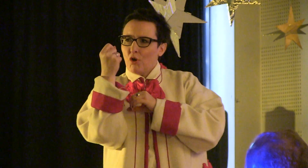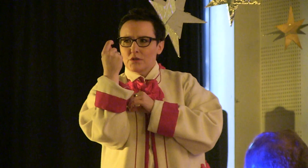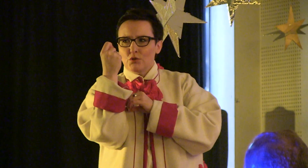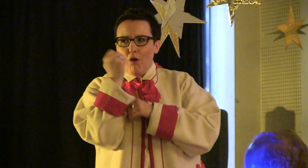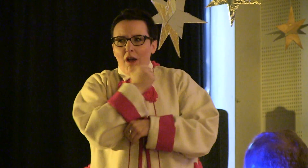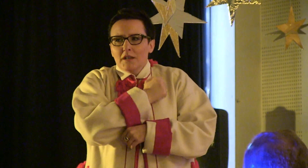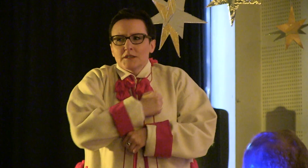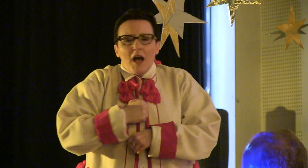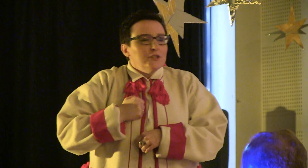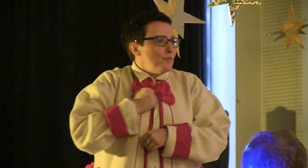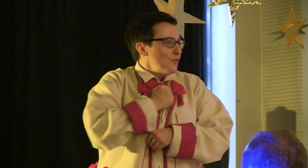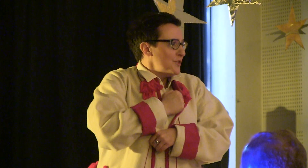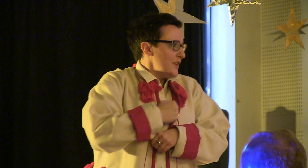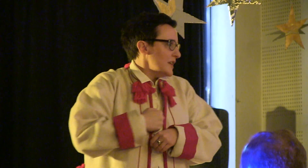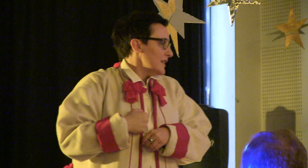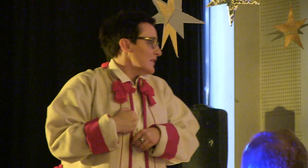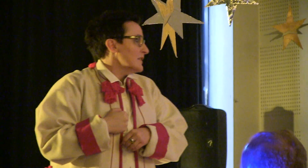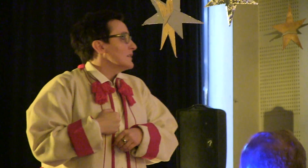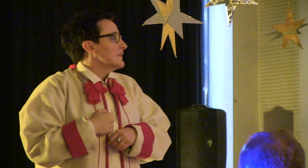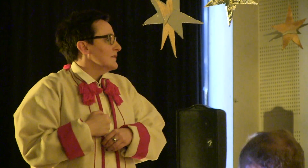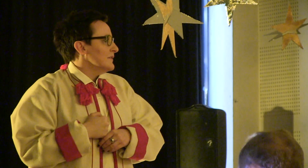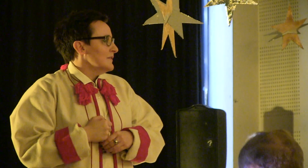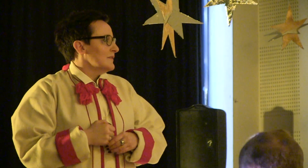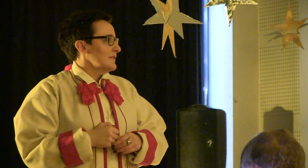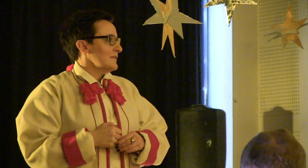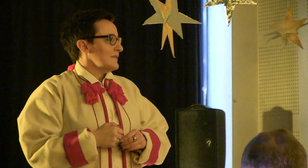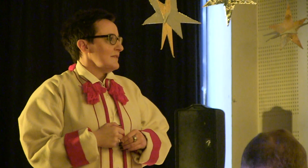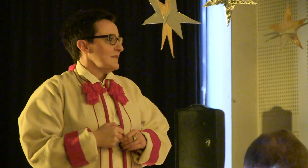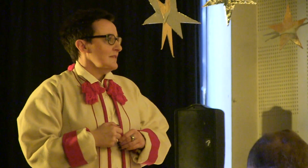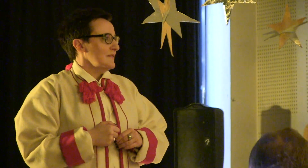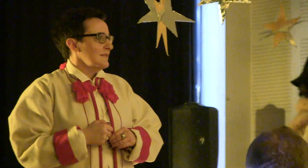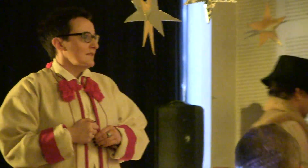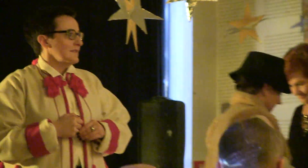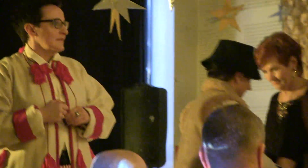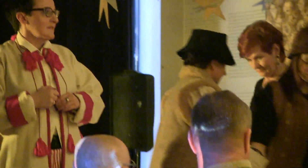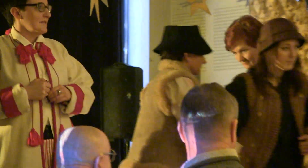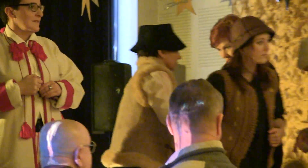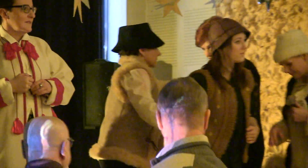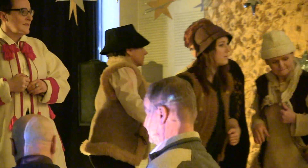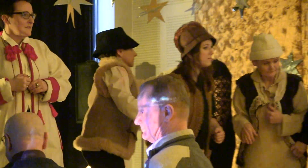zasmucili.